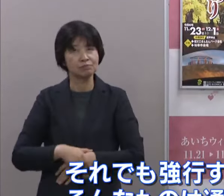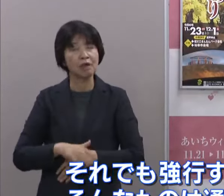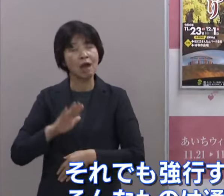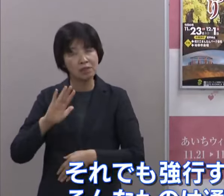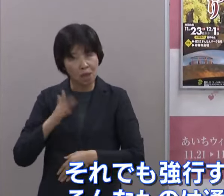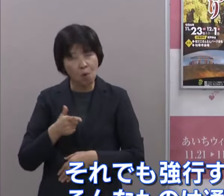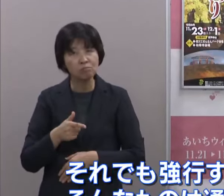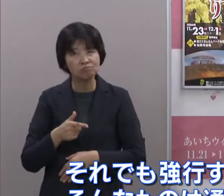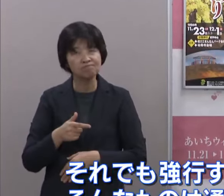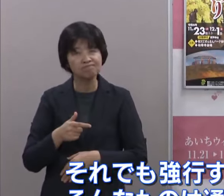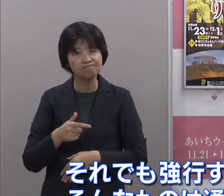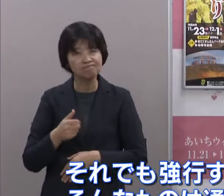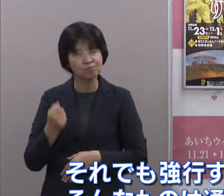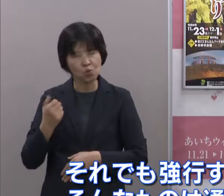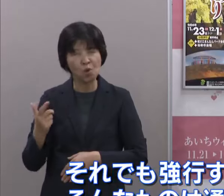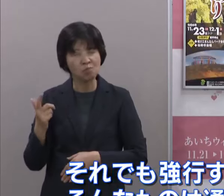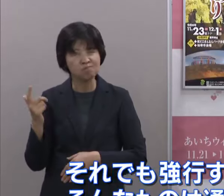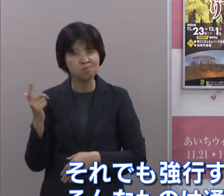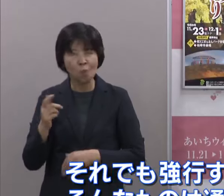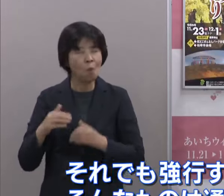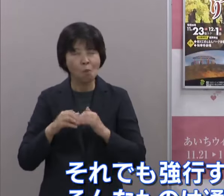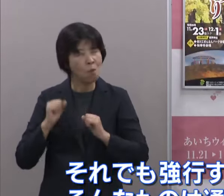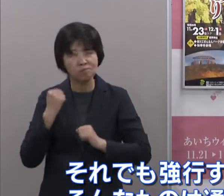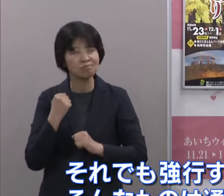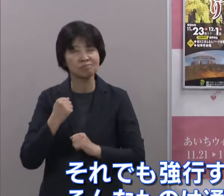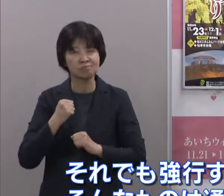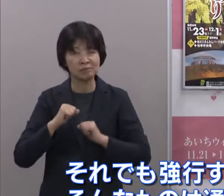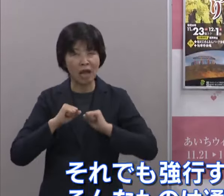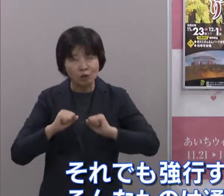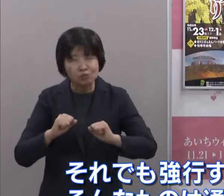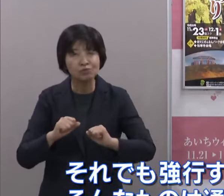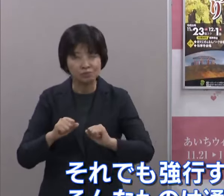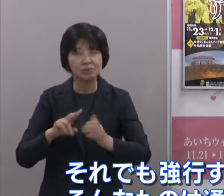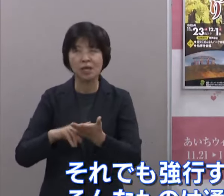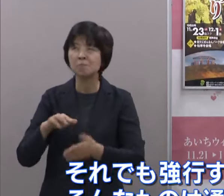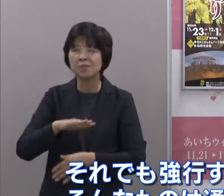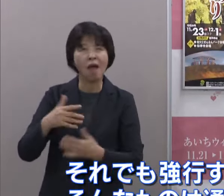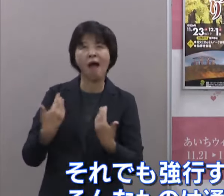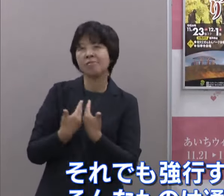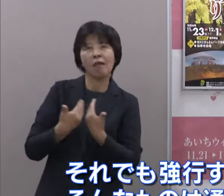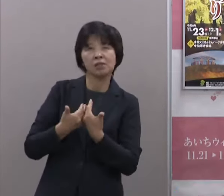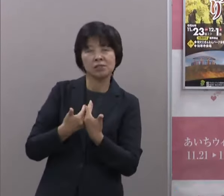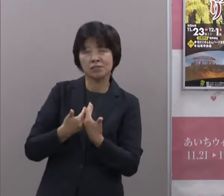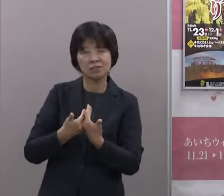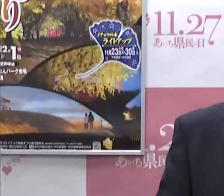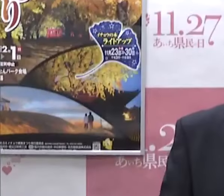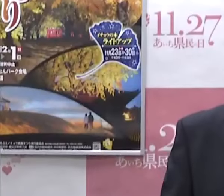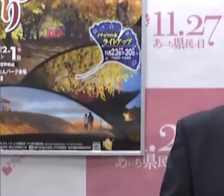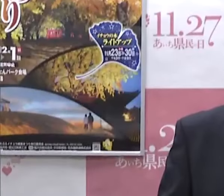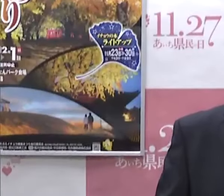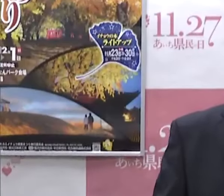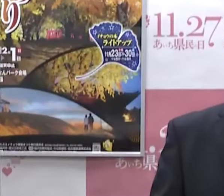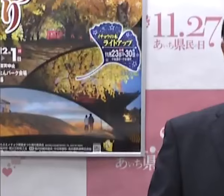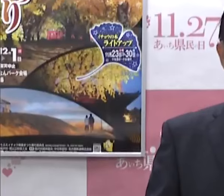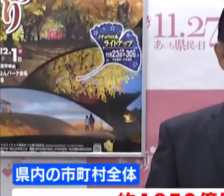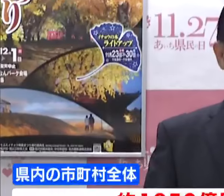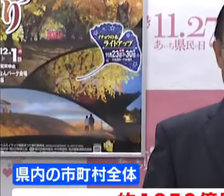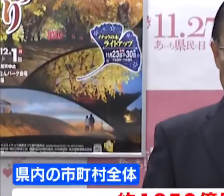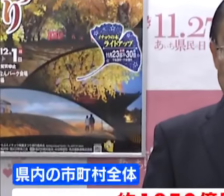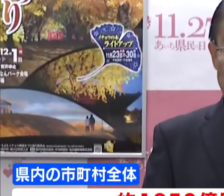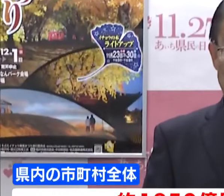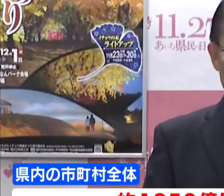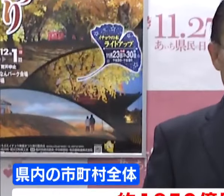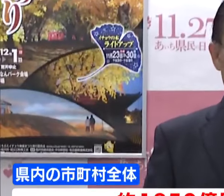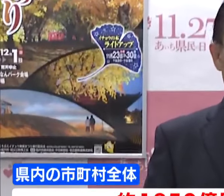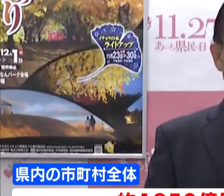も強行するて言んだらそれはみんな反対するでしょうな反対と反対とそんなもんは通すなとまた